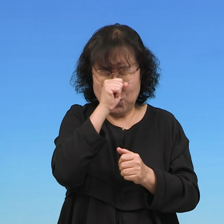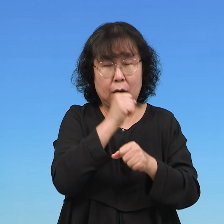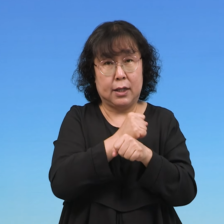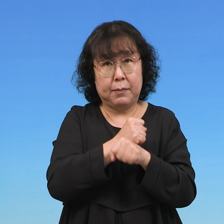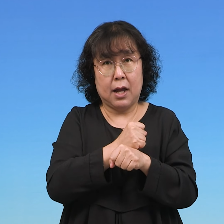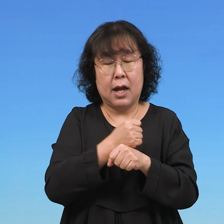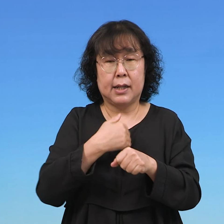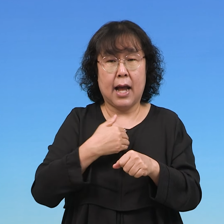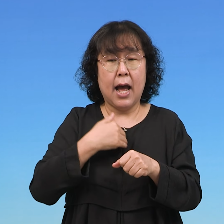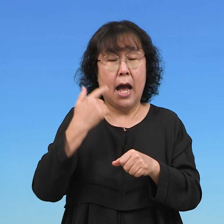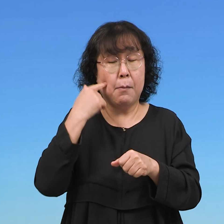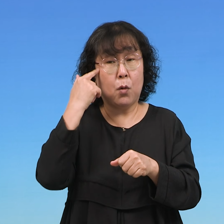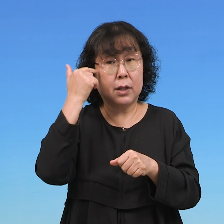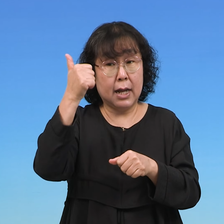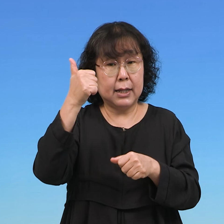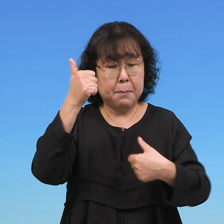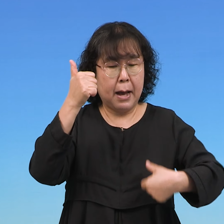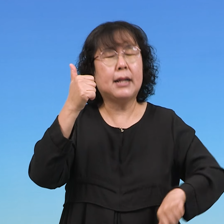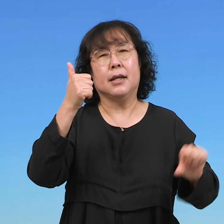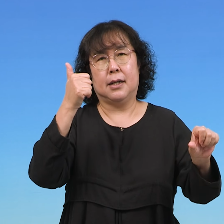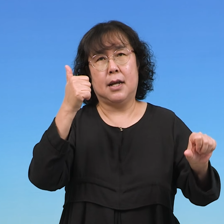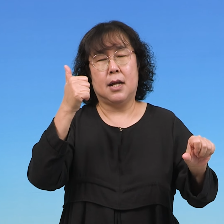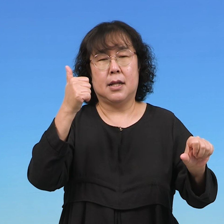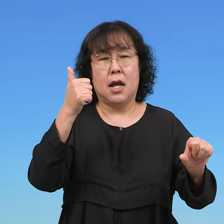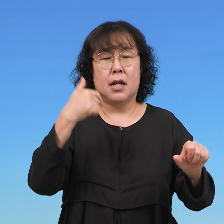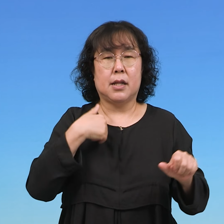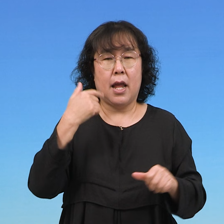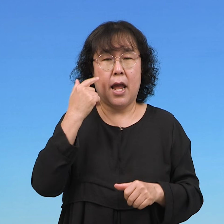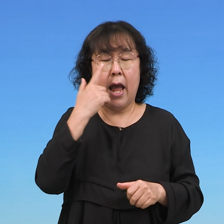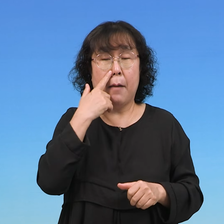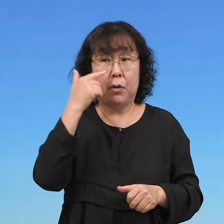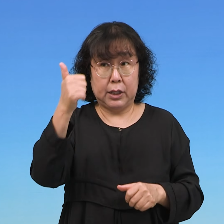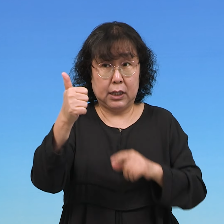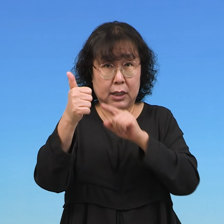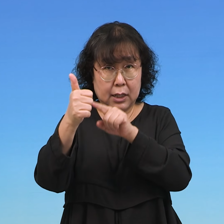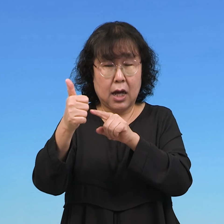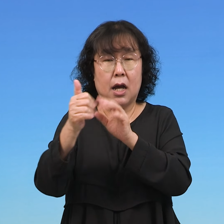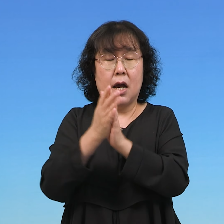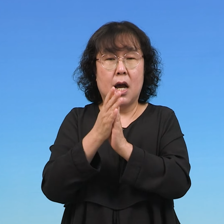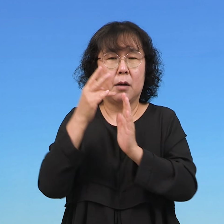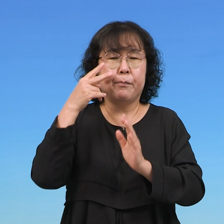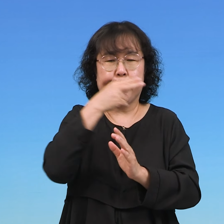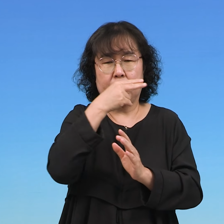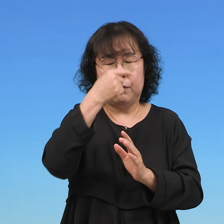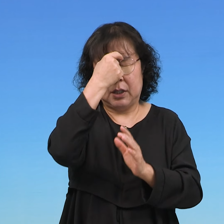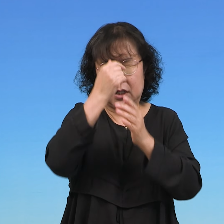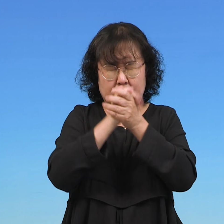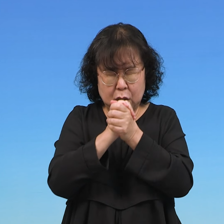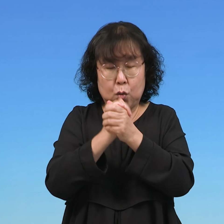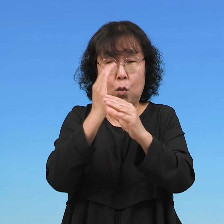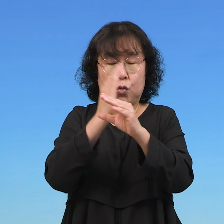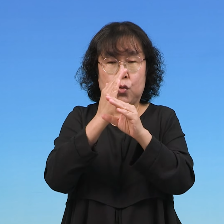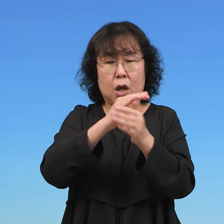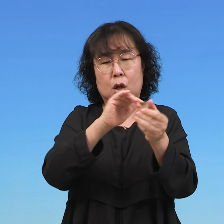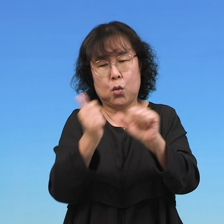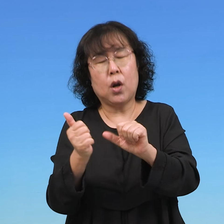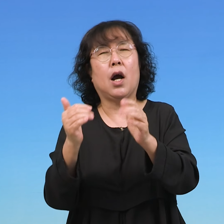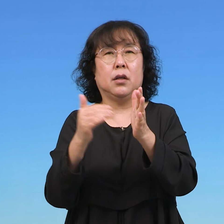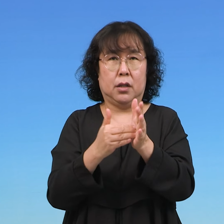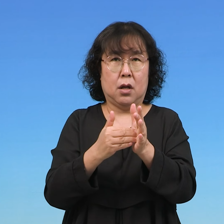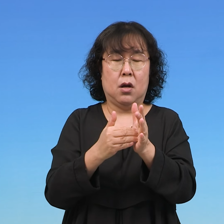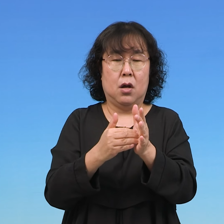목사 아들이거든요. 저희 아버지가 목사님이셨는데 금식 기도하다가 돌아가셨어요. 그걸 얼마나